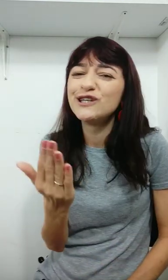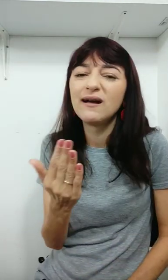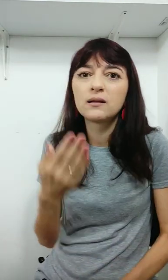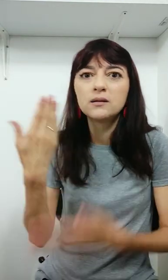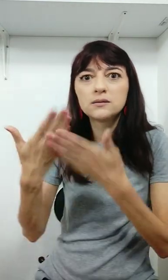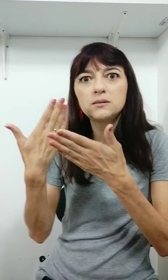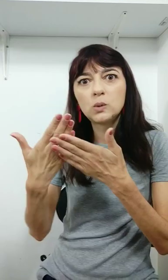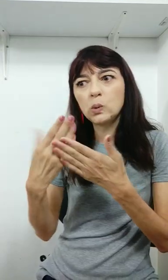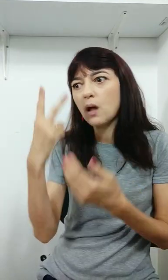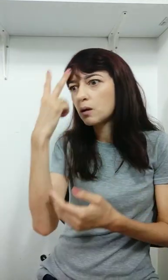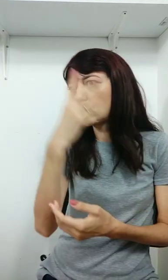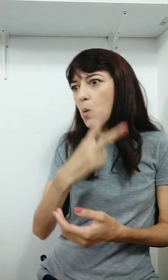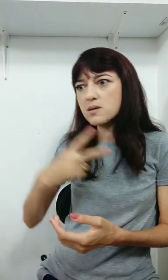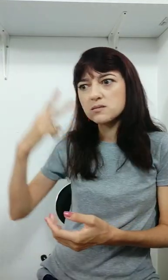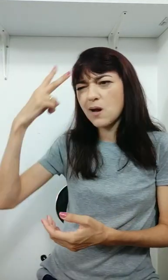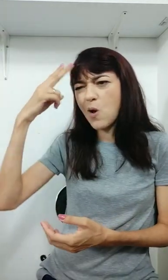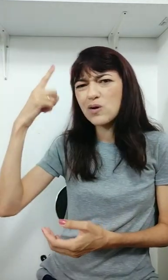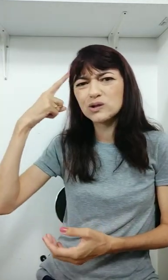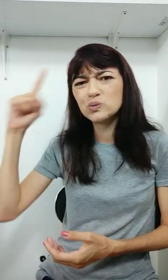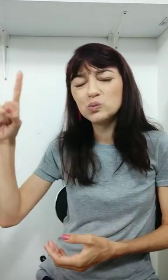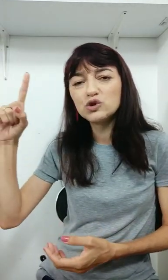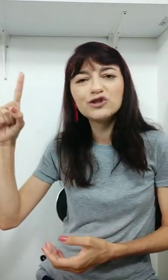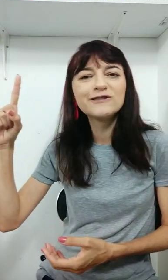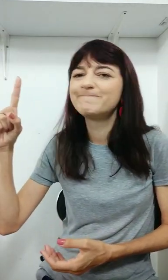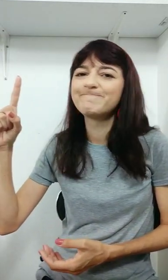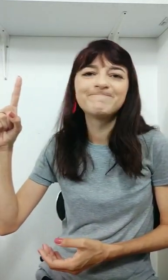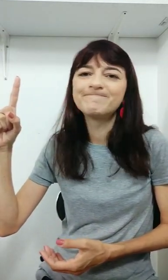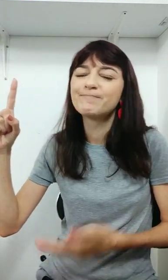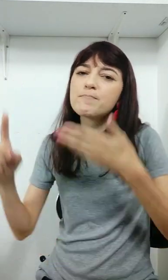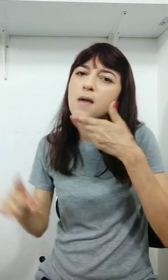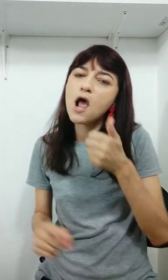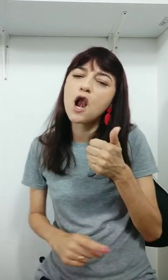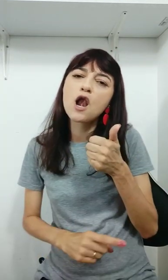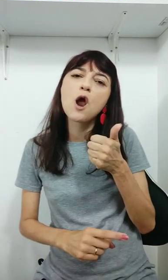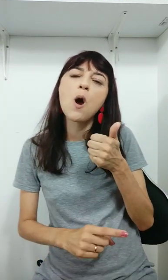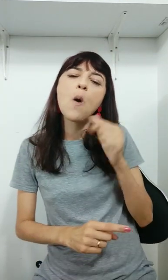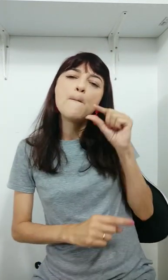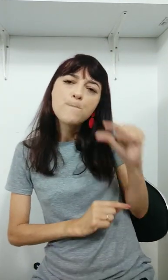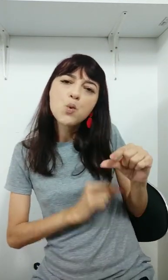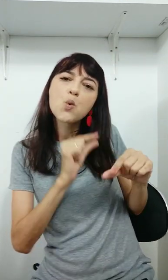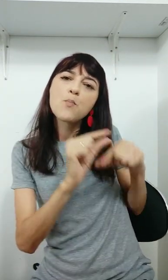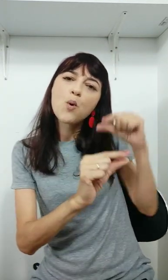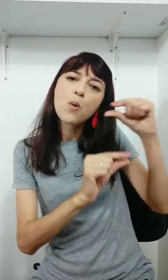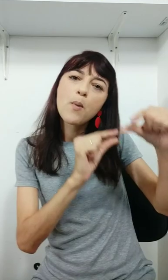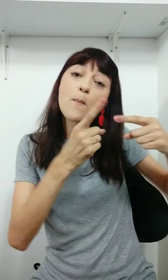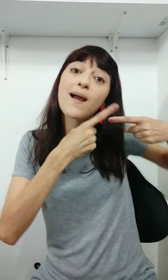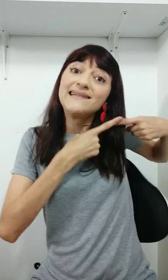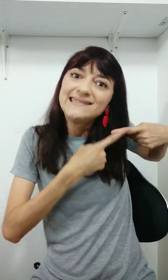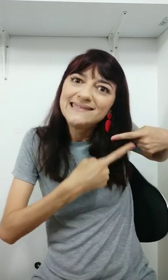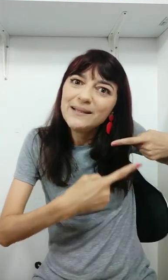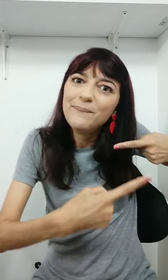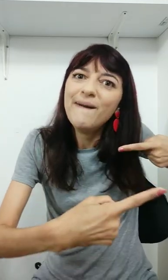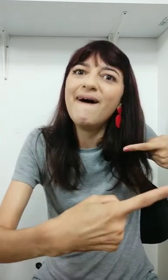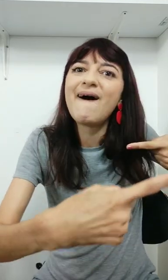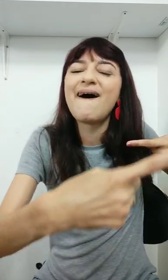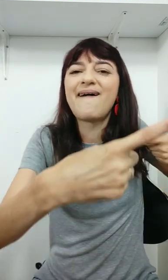muita diferença. Não adianta, né? Vou estudar 2 horas um dia, depois passar uma semana assim. Não, gente. O mais importante, esse